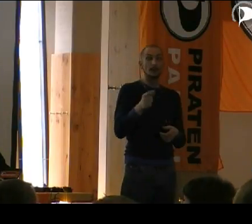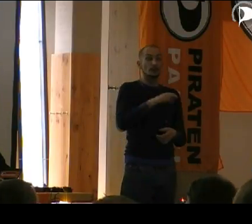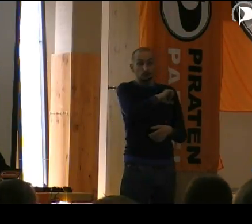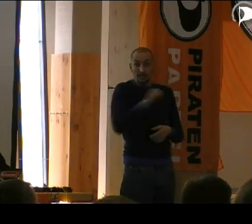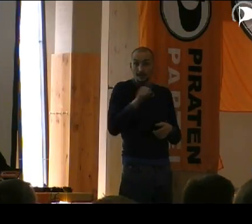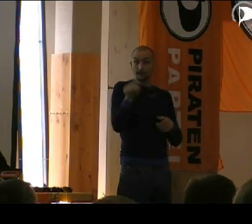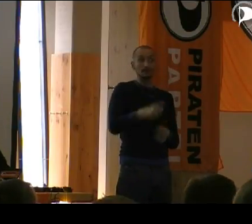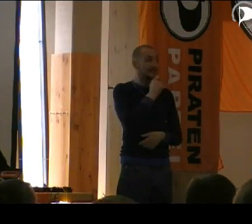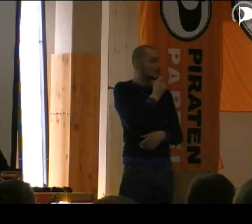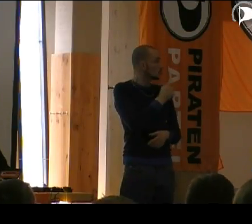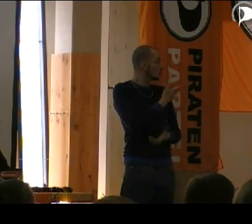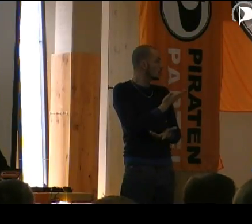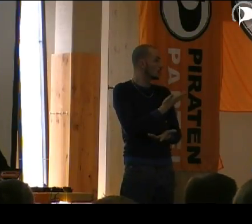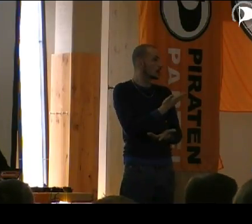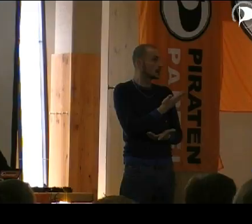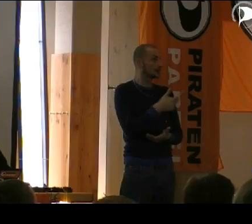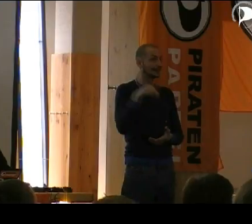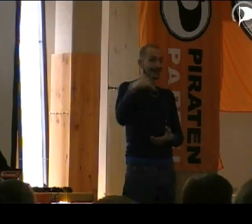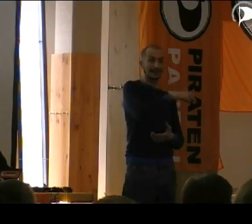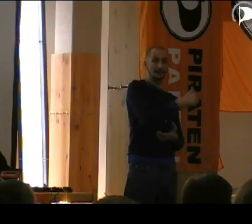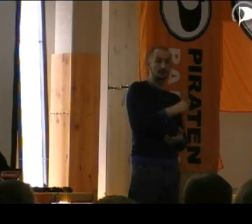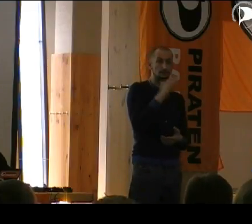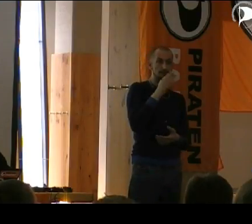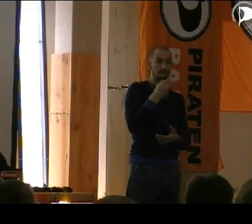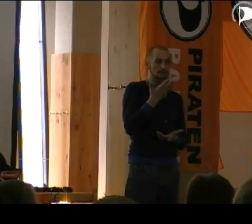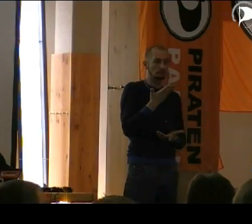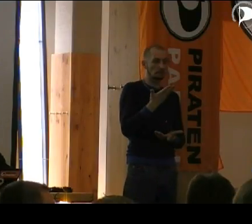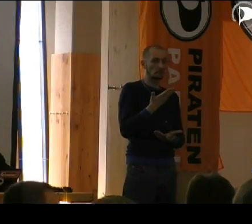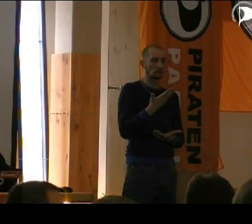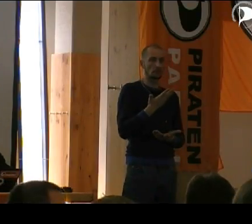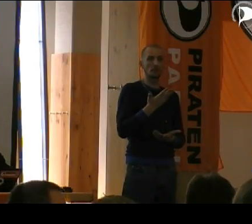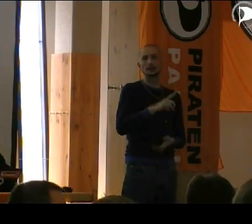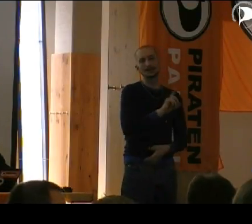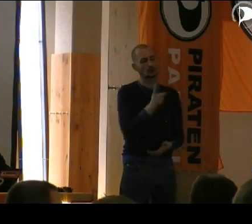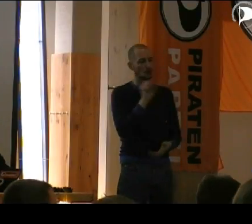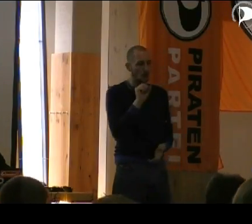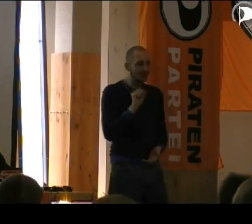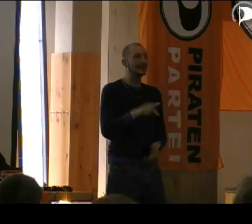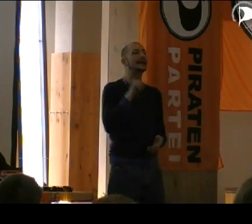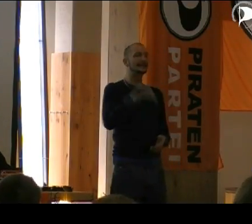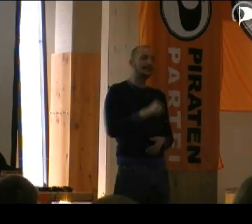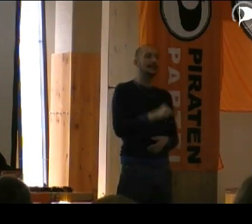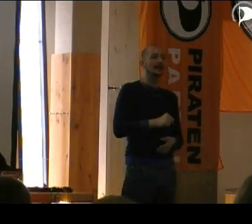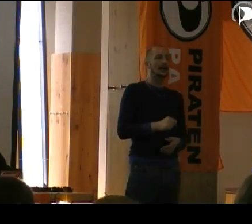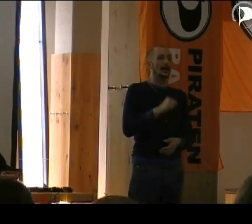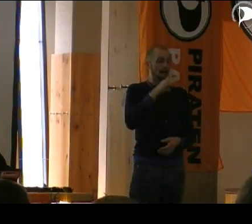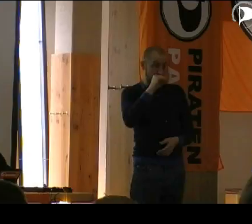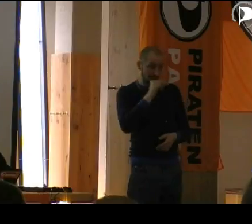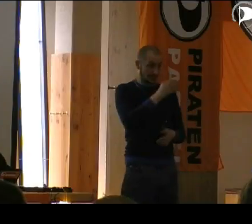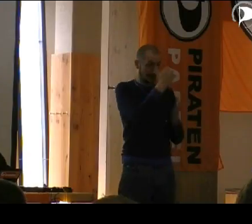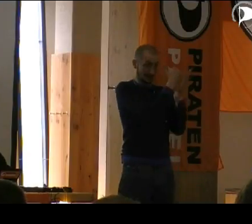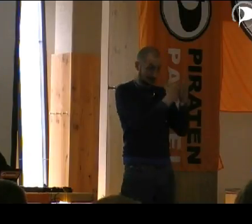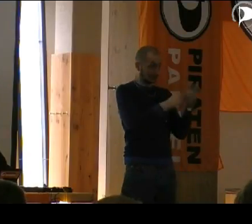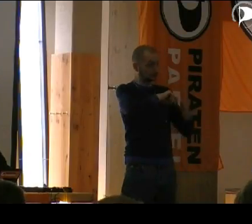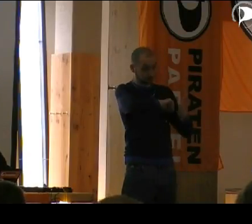mikro ich sehe niemanden damit sich als mikroben daher schließt sich jetzt der letzte tagesordnungspunkt kommt